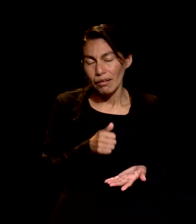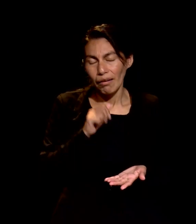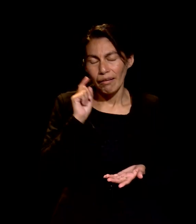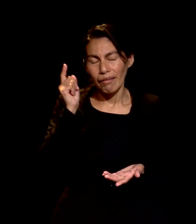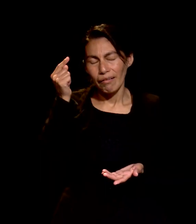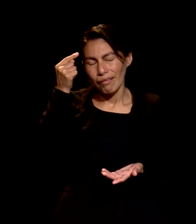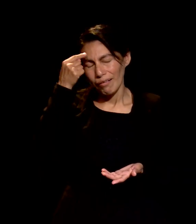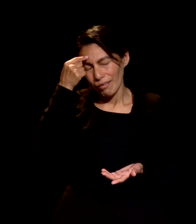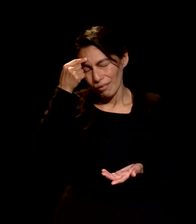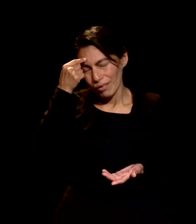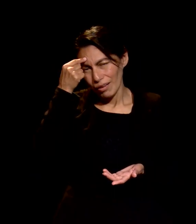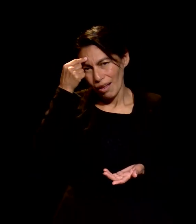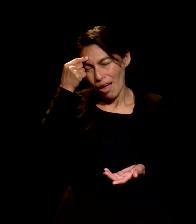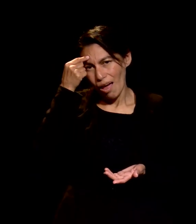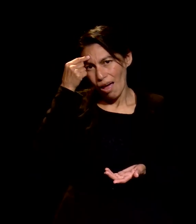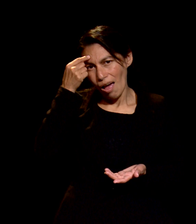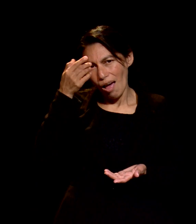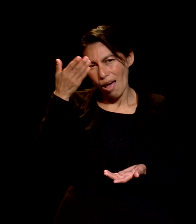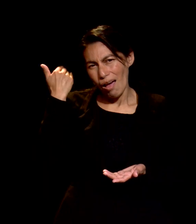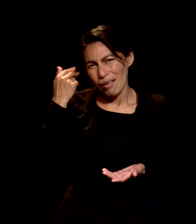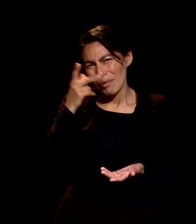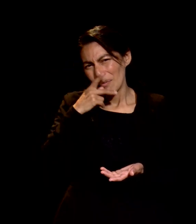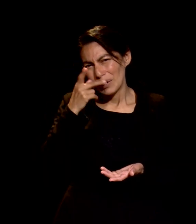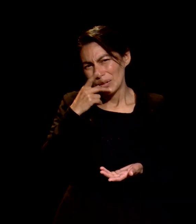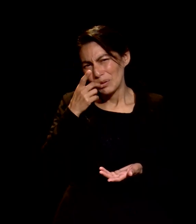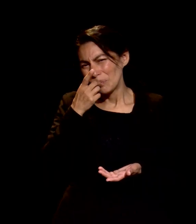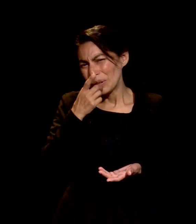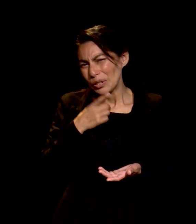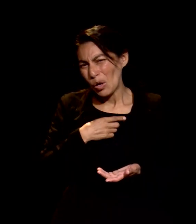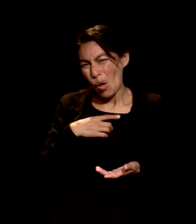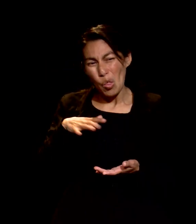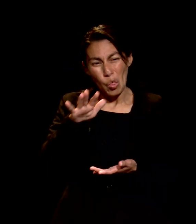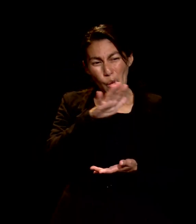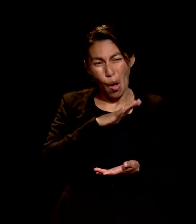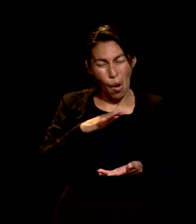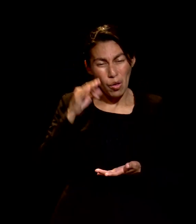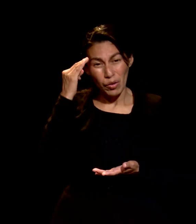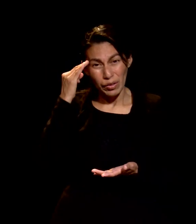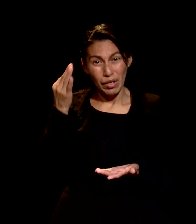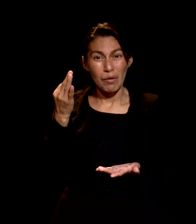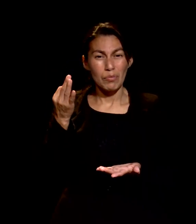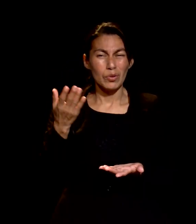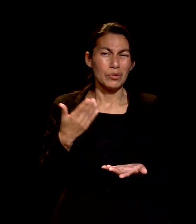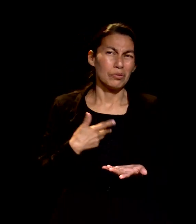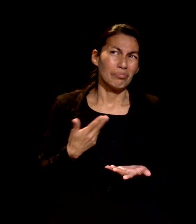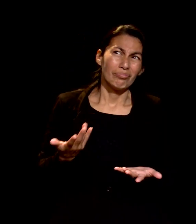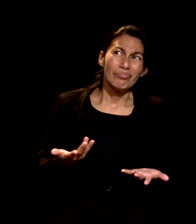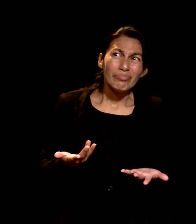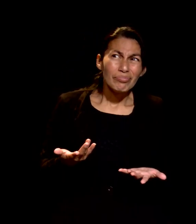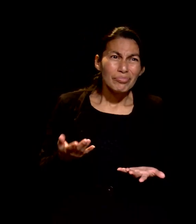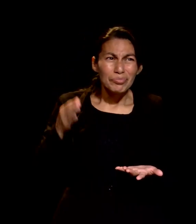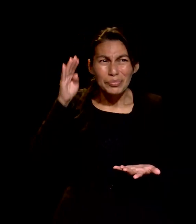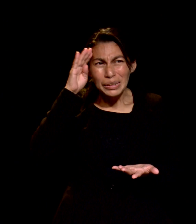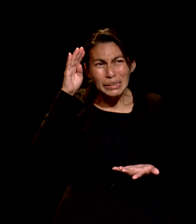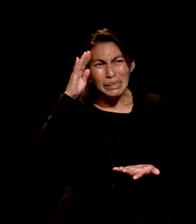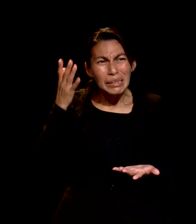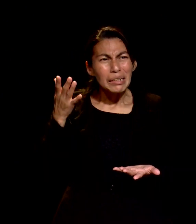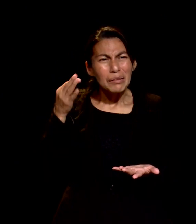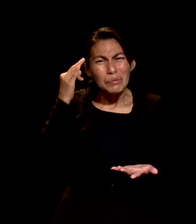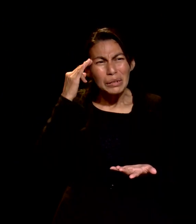pastor Harper nos dijo todo tiene su tiempo pero para este momento pues mi tiempo yo creo que